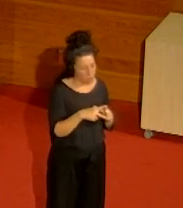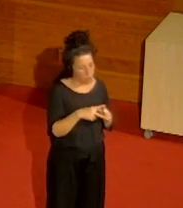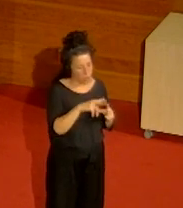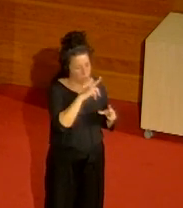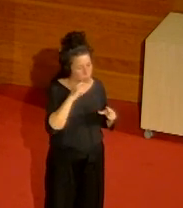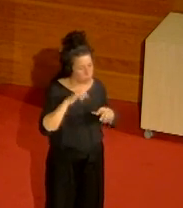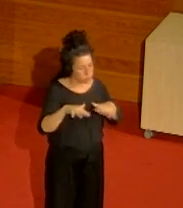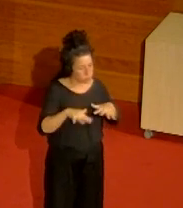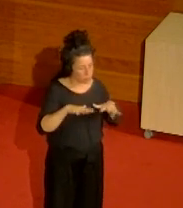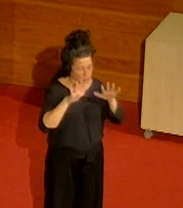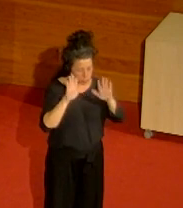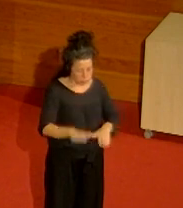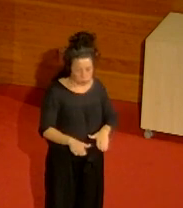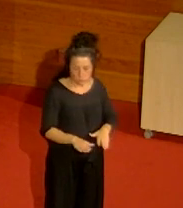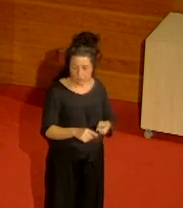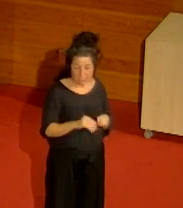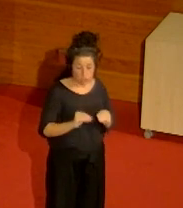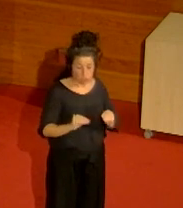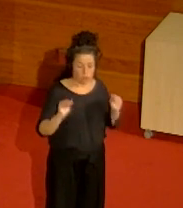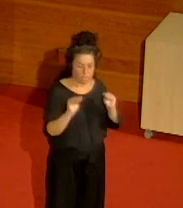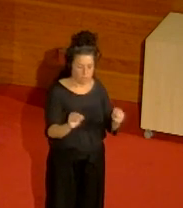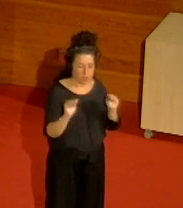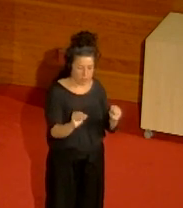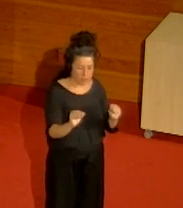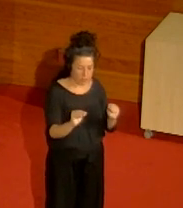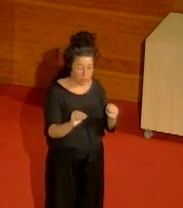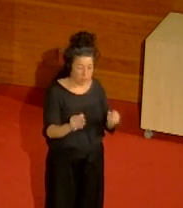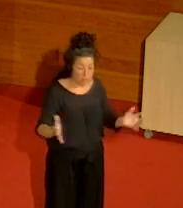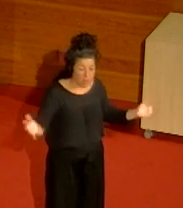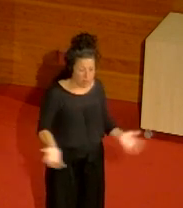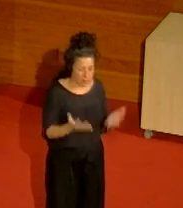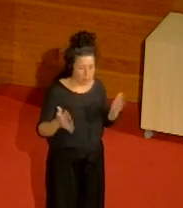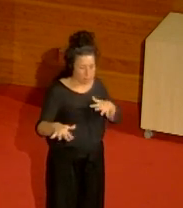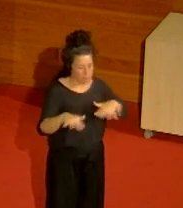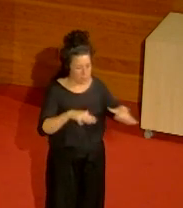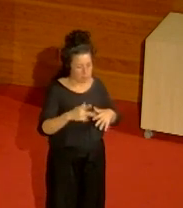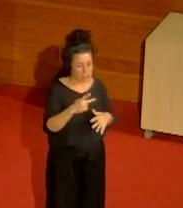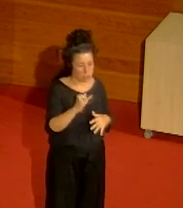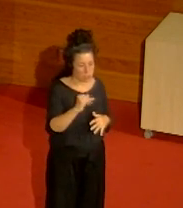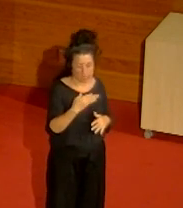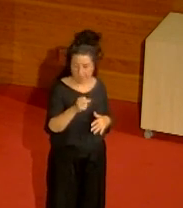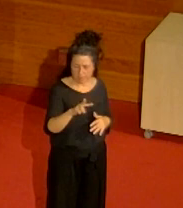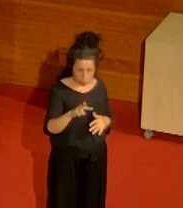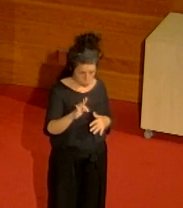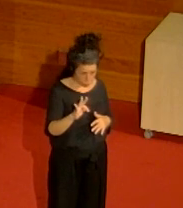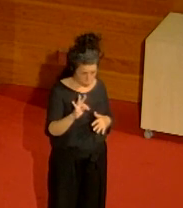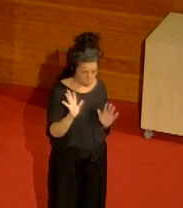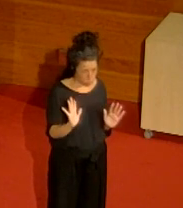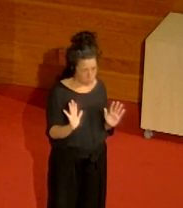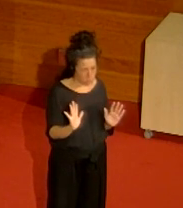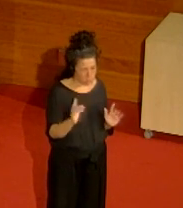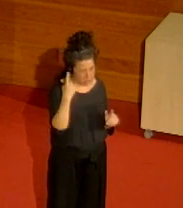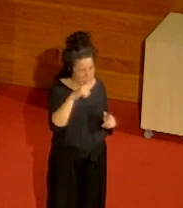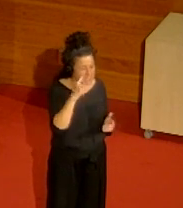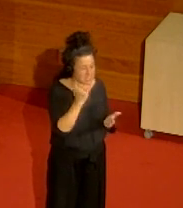sus y su formación impulsan el movimiento creo que aquí todos habrán escuchado hablar de los kibuts que fue una un experimento